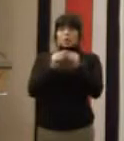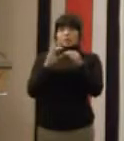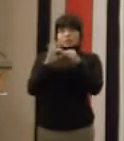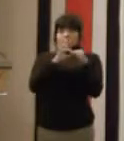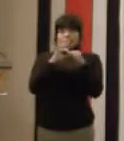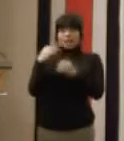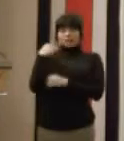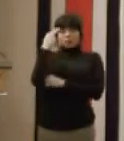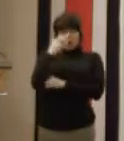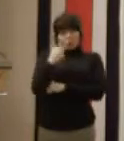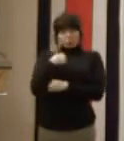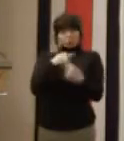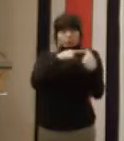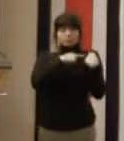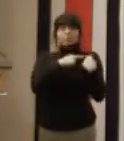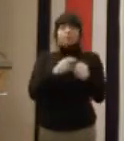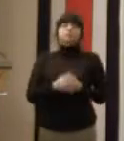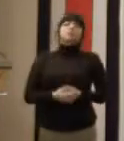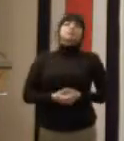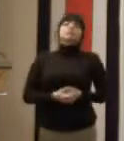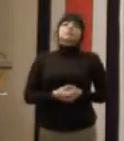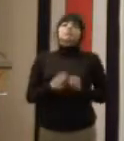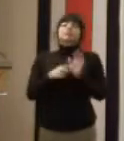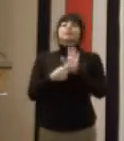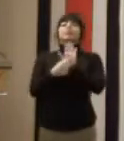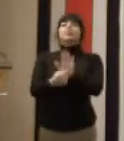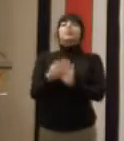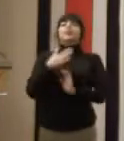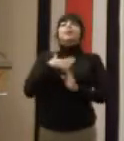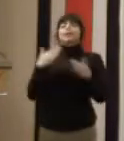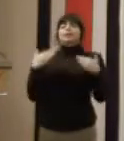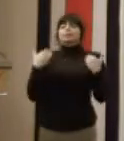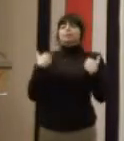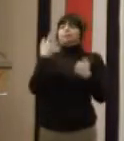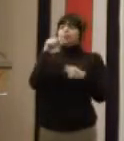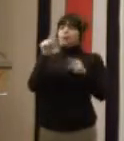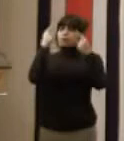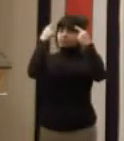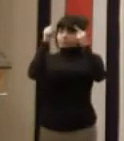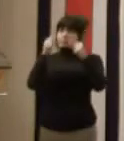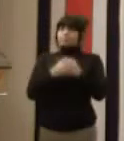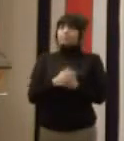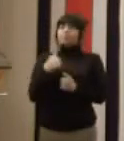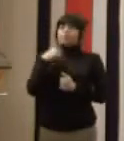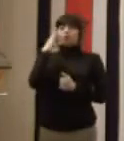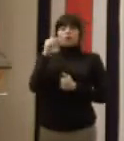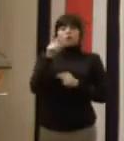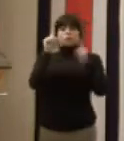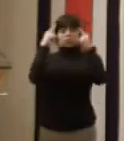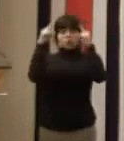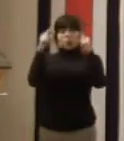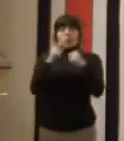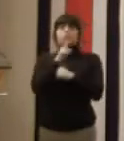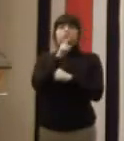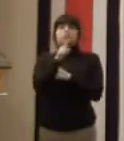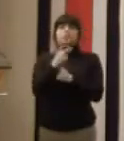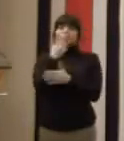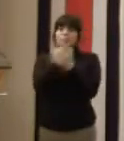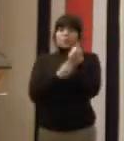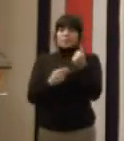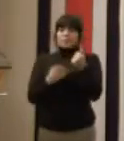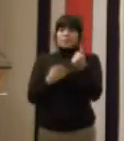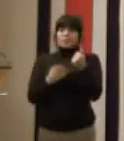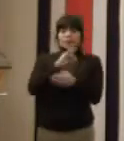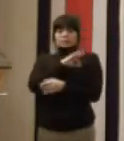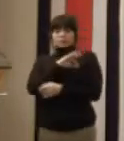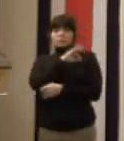que me honra en presidir, mostrar mi beneplácito por este logro, que creo es un logro efectivamente de las dos partes,